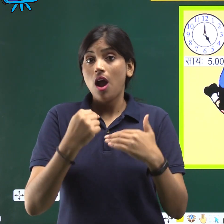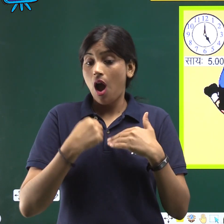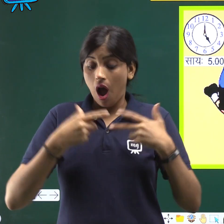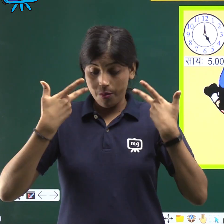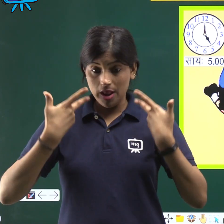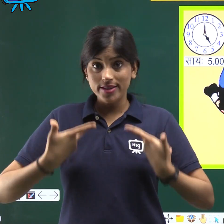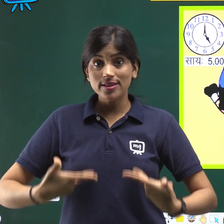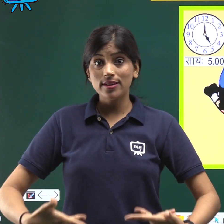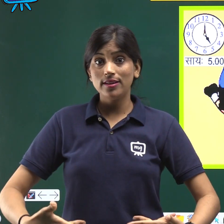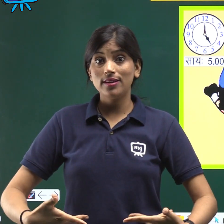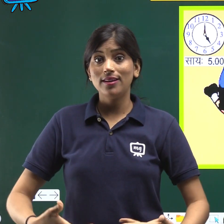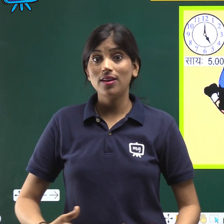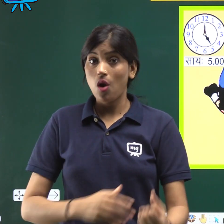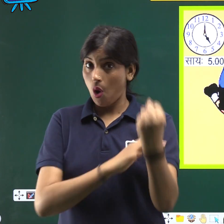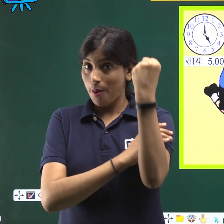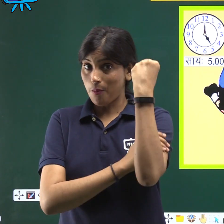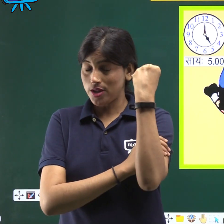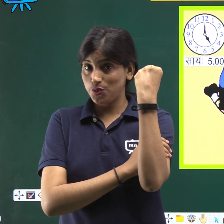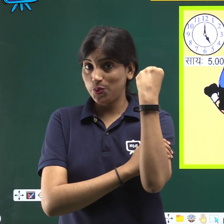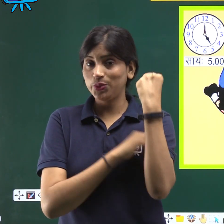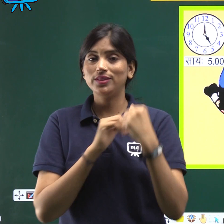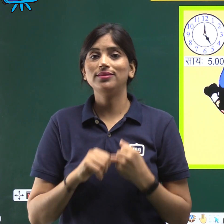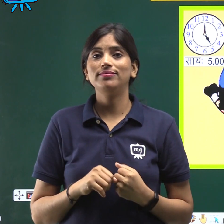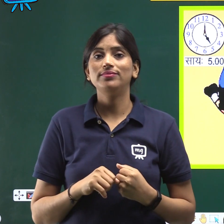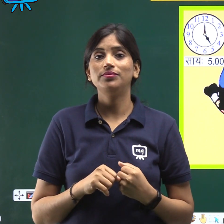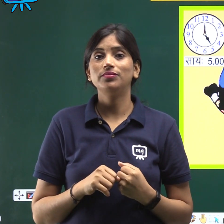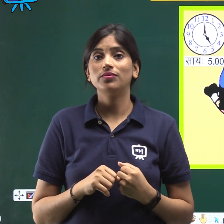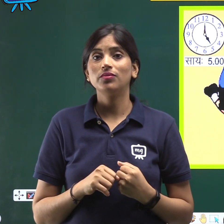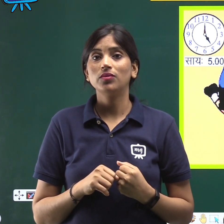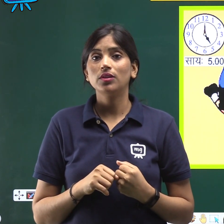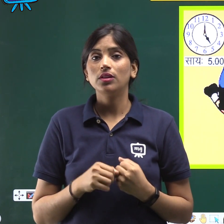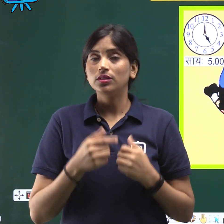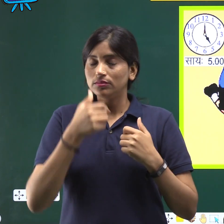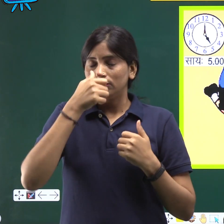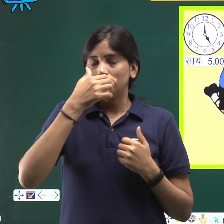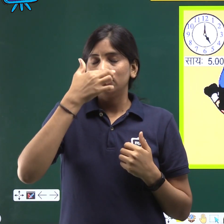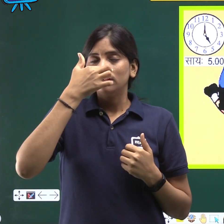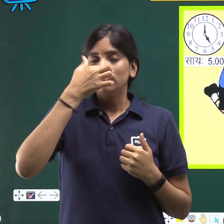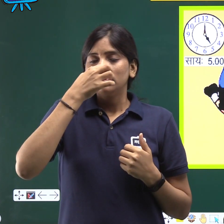हमारा शरीर मजबूत और योगा होती